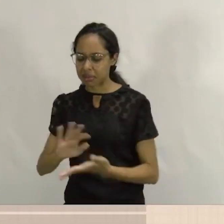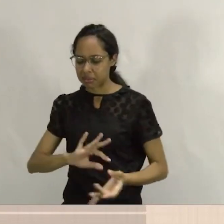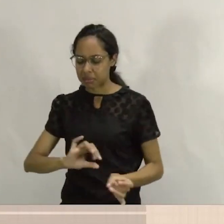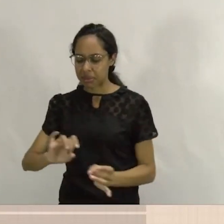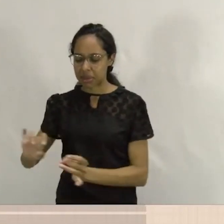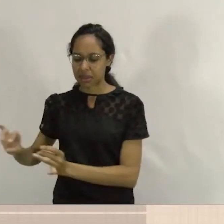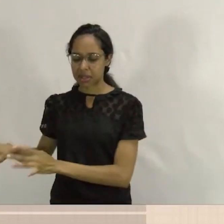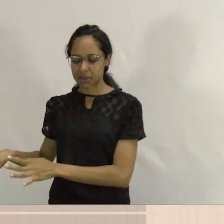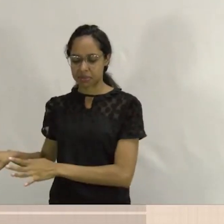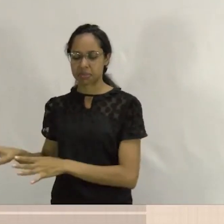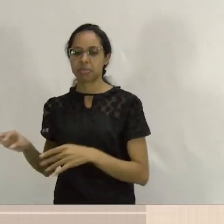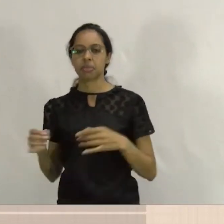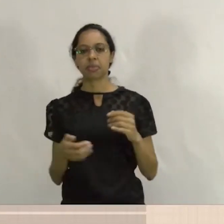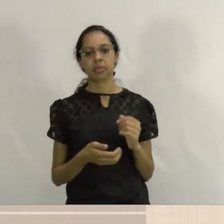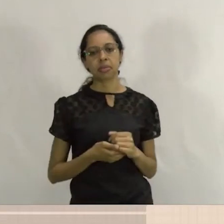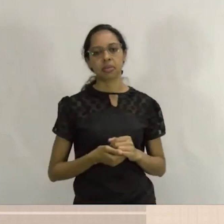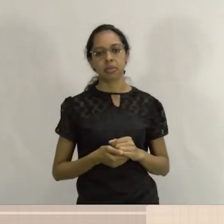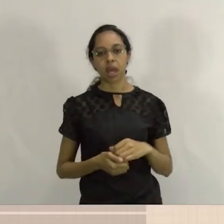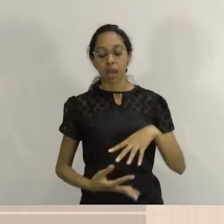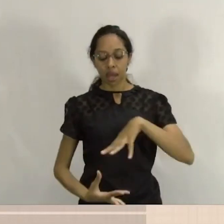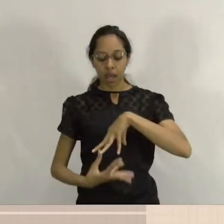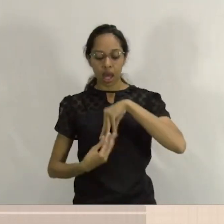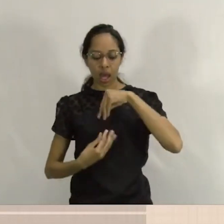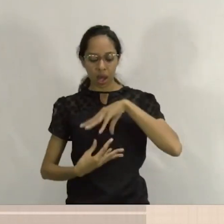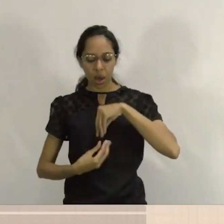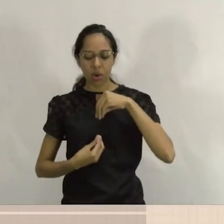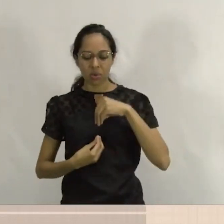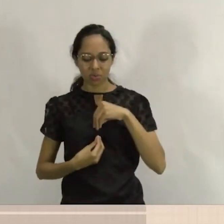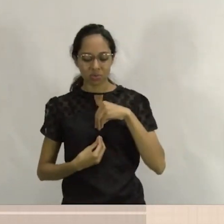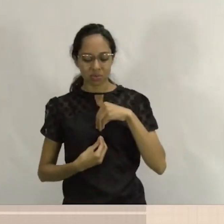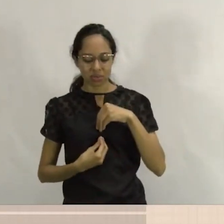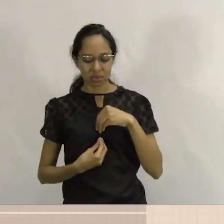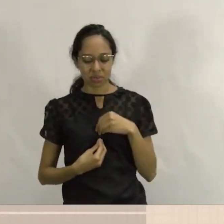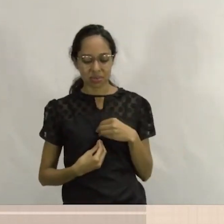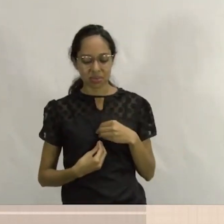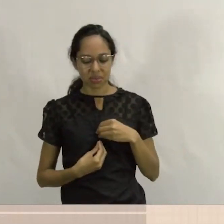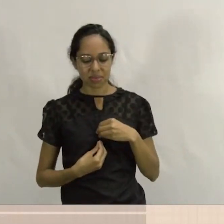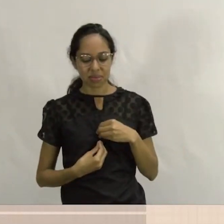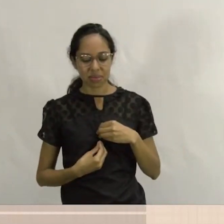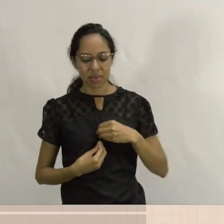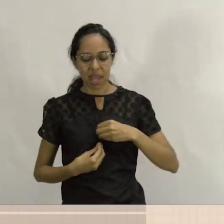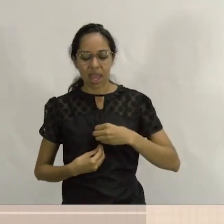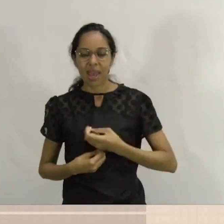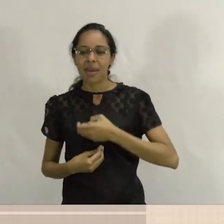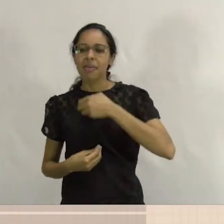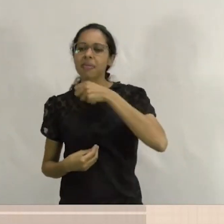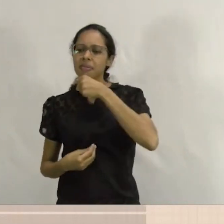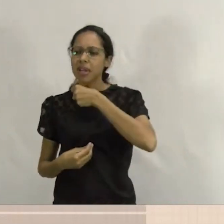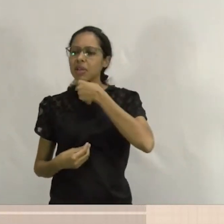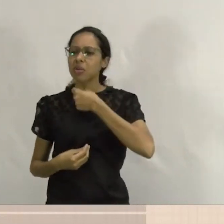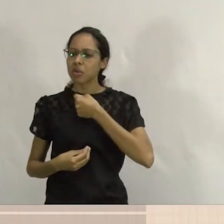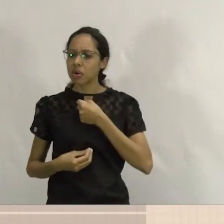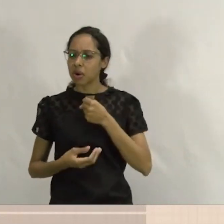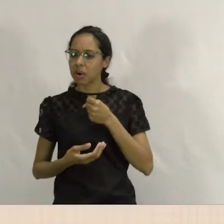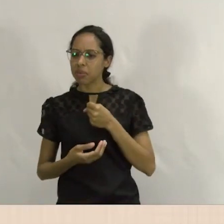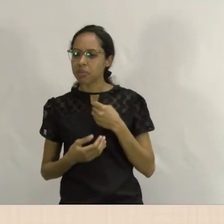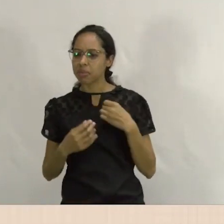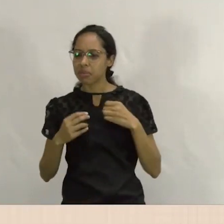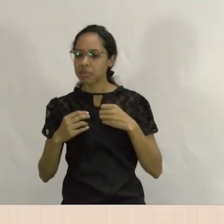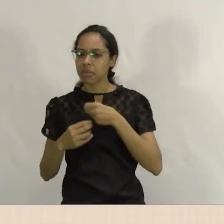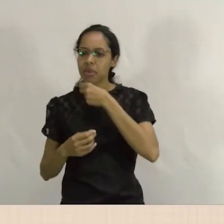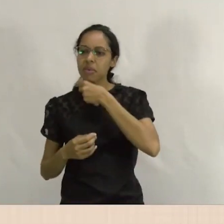Irmãos, na nossa alma, nós ainda temos o velho homem ali existindo.